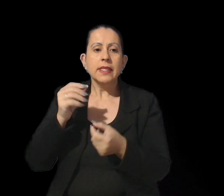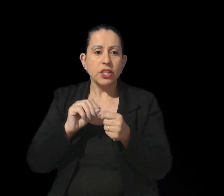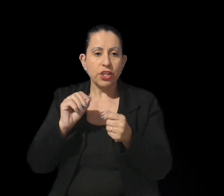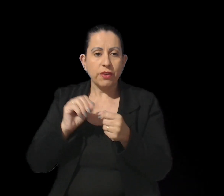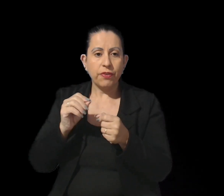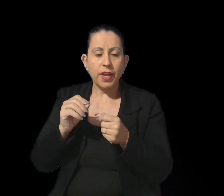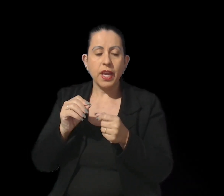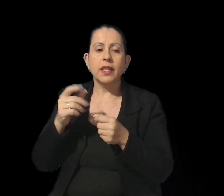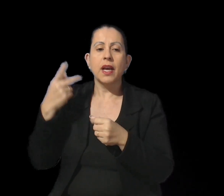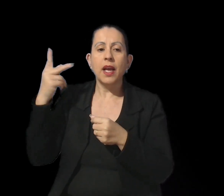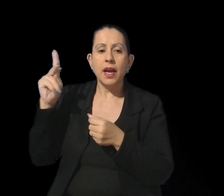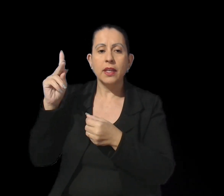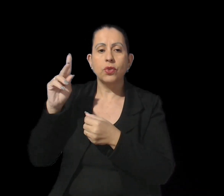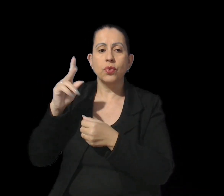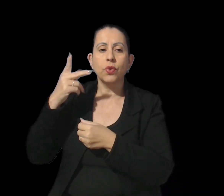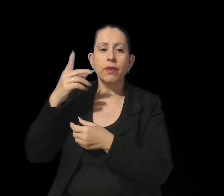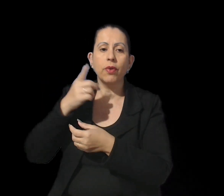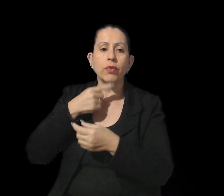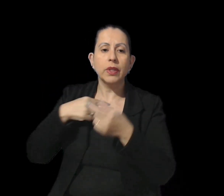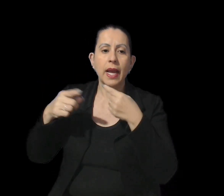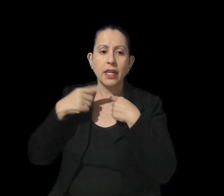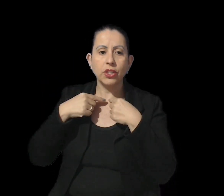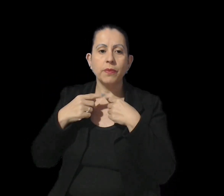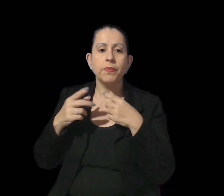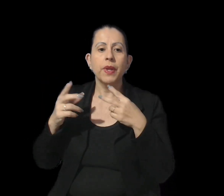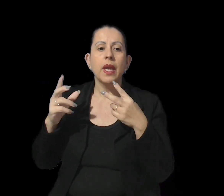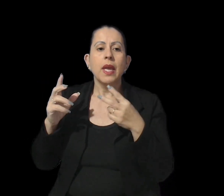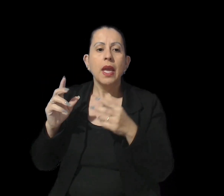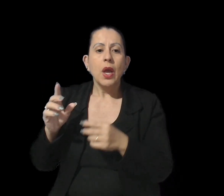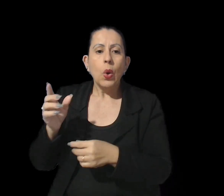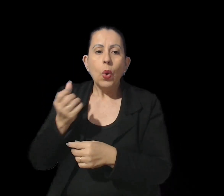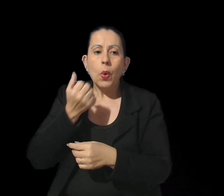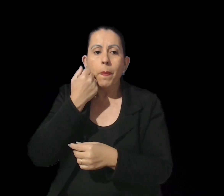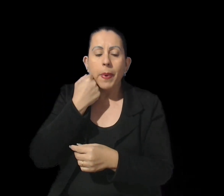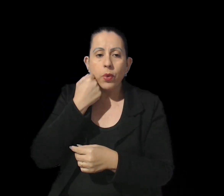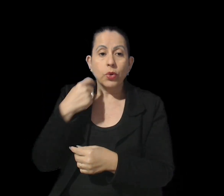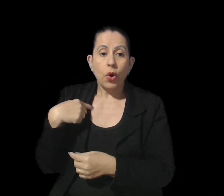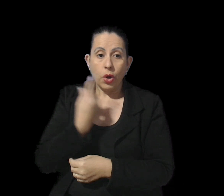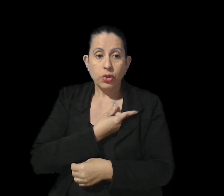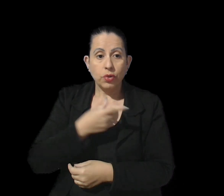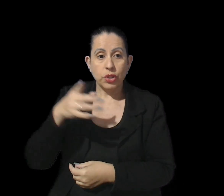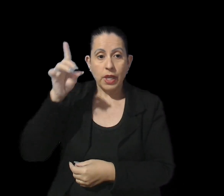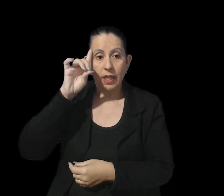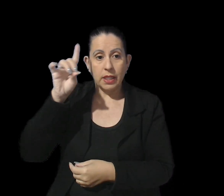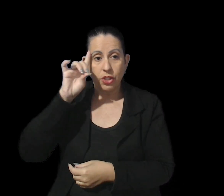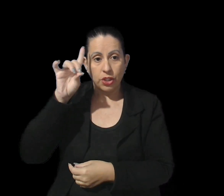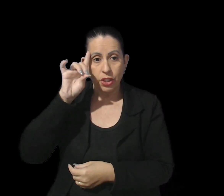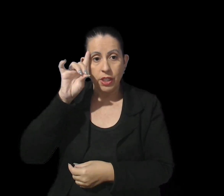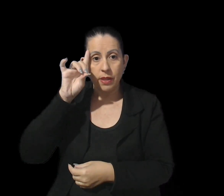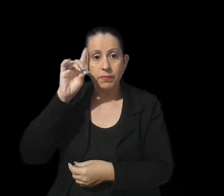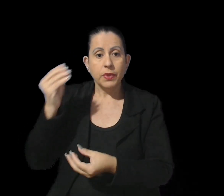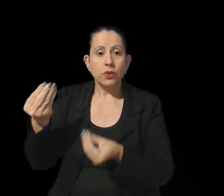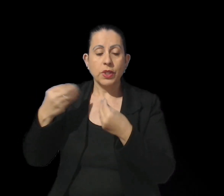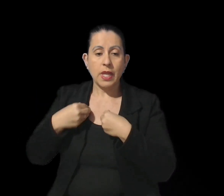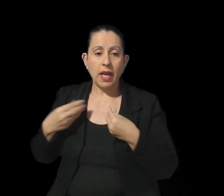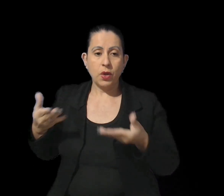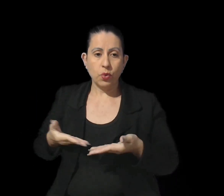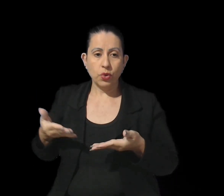seja feita a sua vontade. O pão nosso de cada dia nos dai